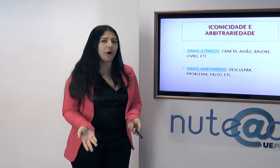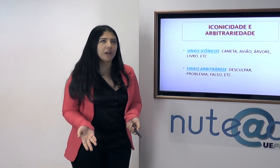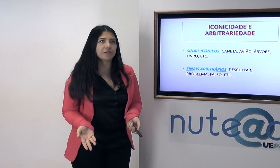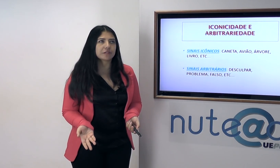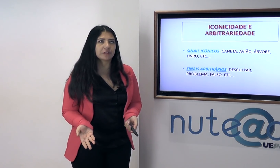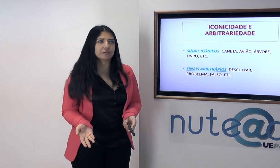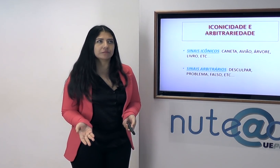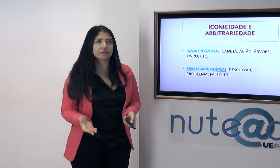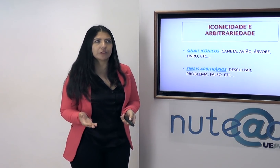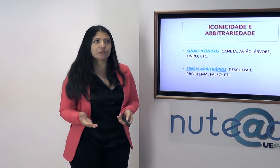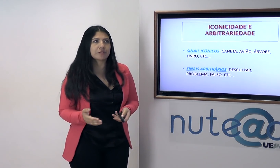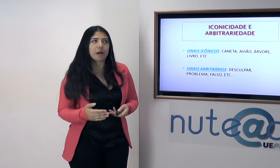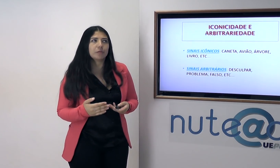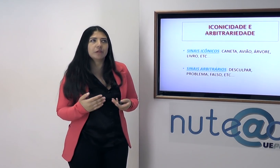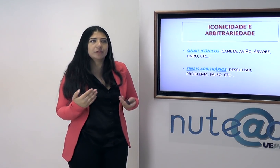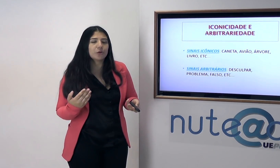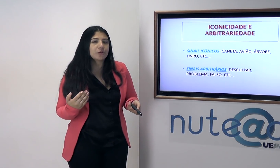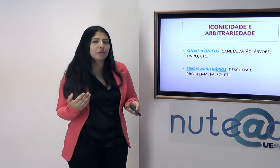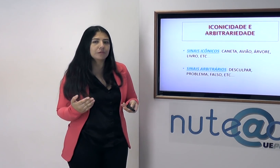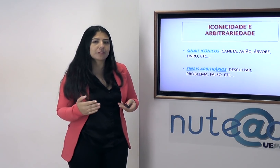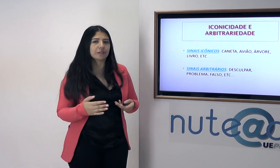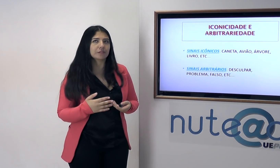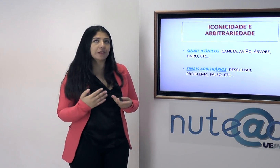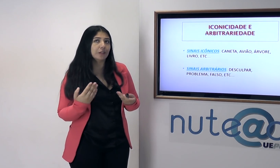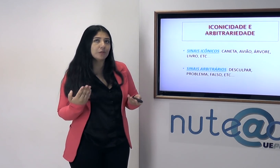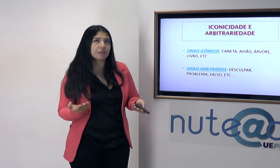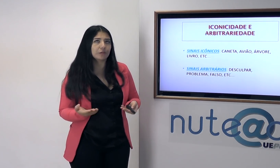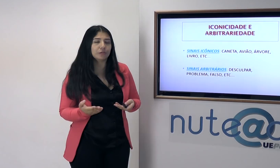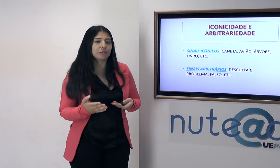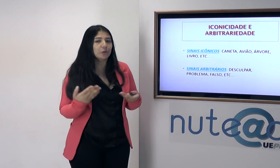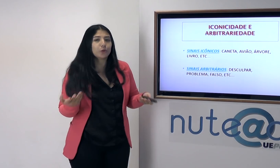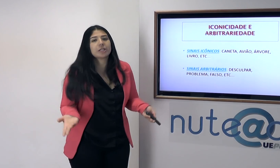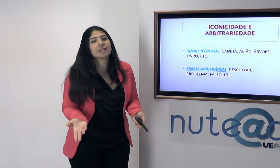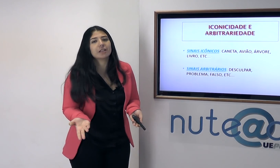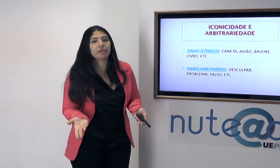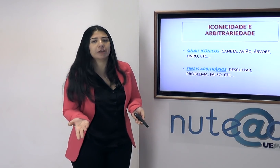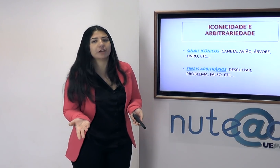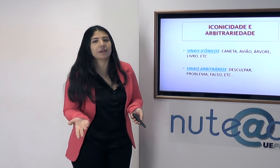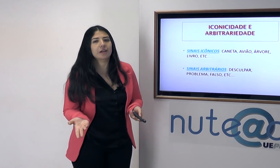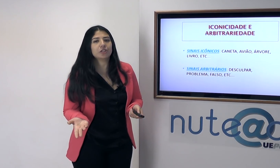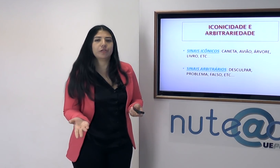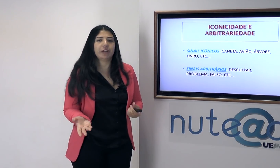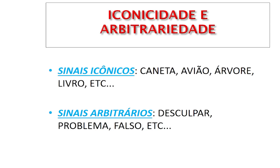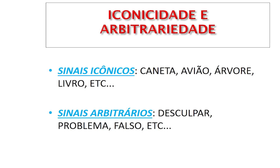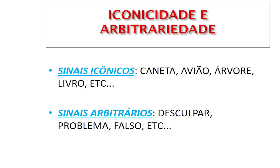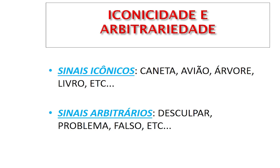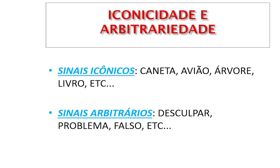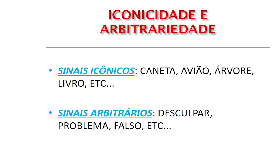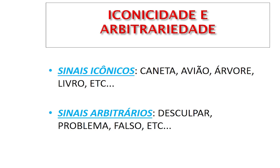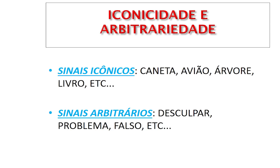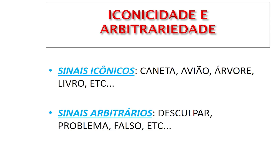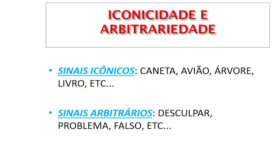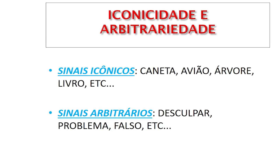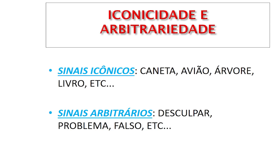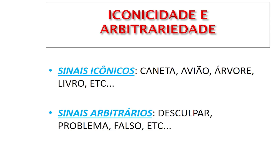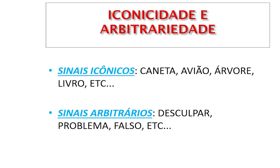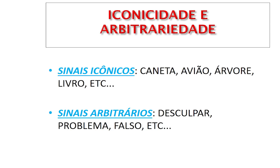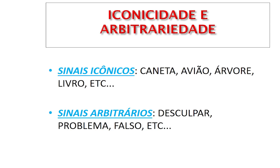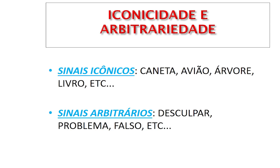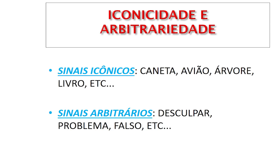olha e você não sabe, ou você não tem nem noção do que significa. Diferente de bola, de borboleta e de casa, que